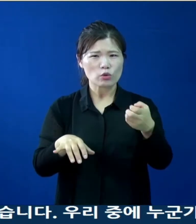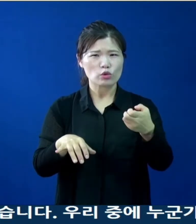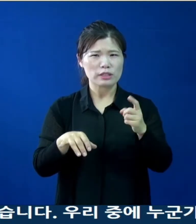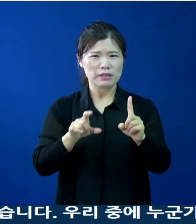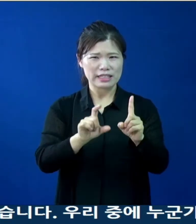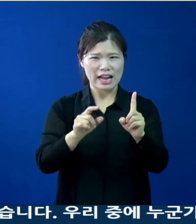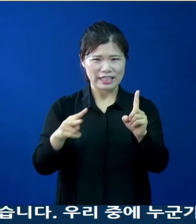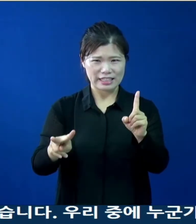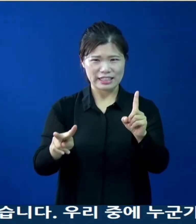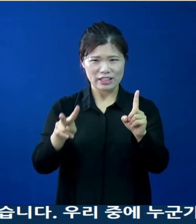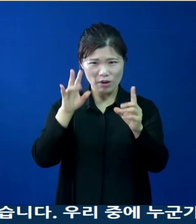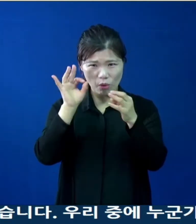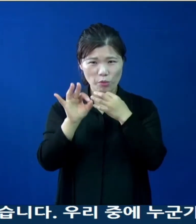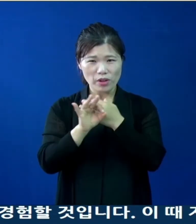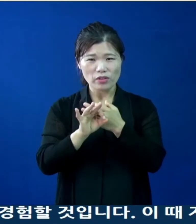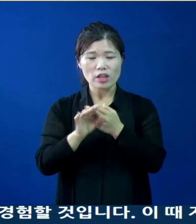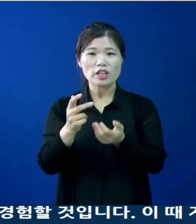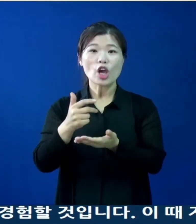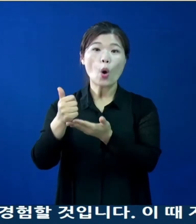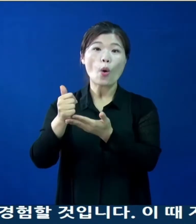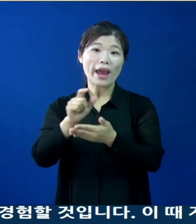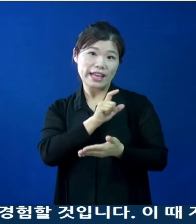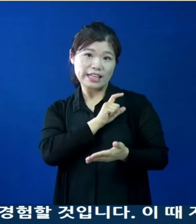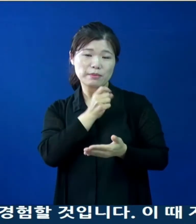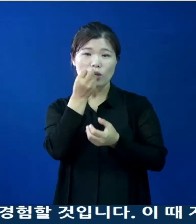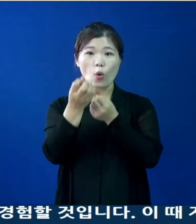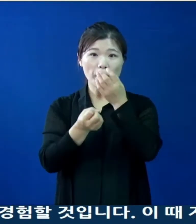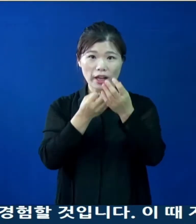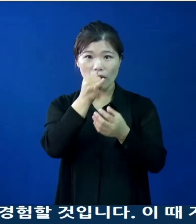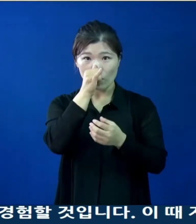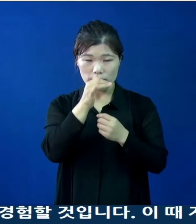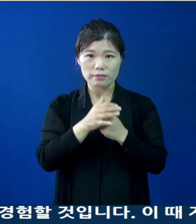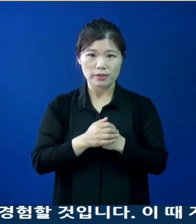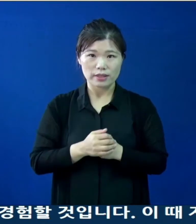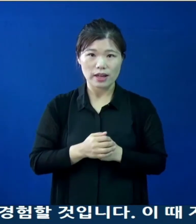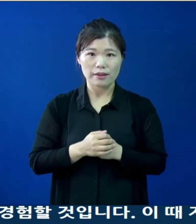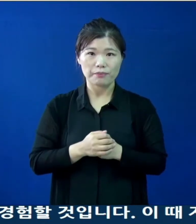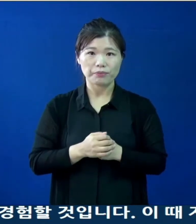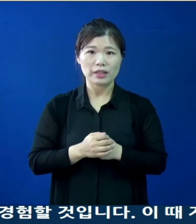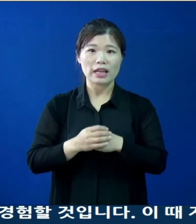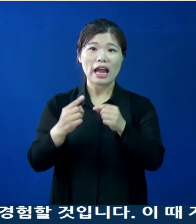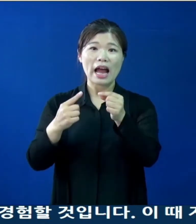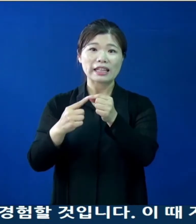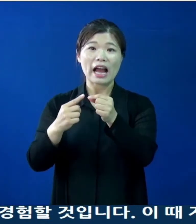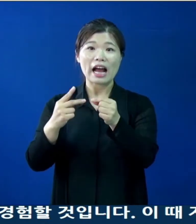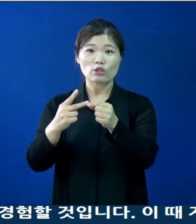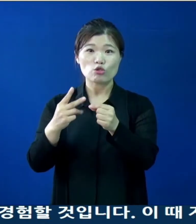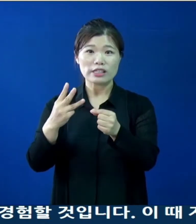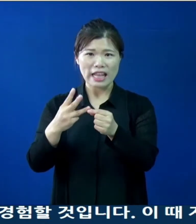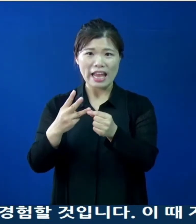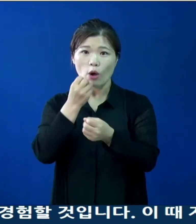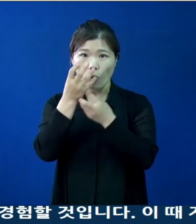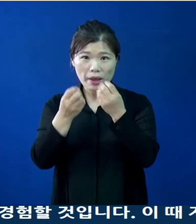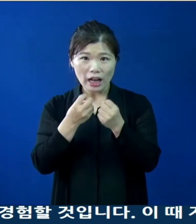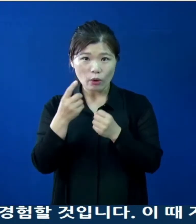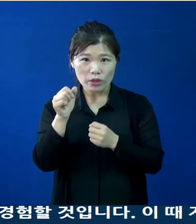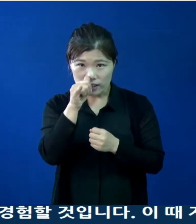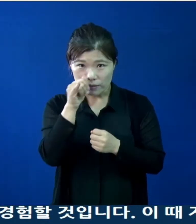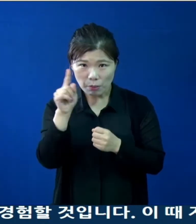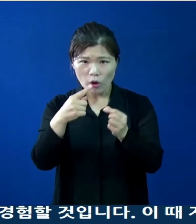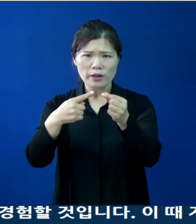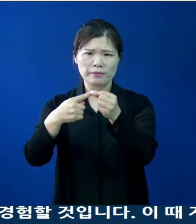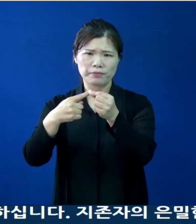여호와의 이름을 고백합니다. 여호와를 다음과 같이 인정하는데 3가지죠. 그는 나의